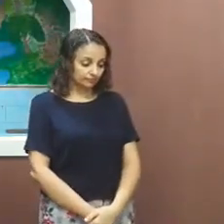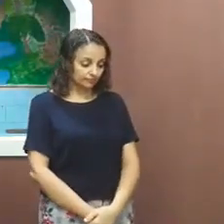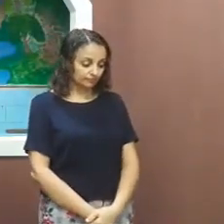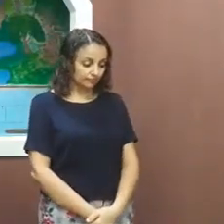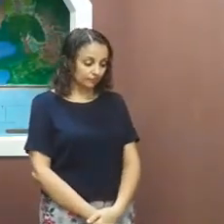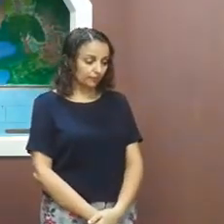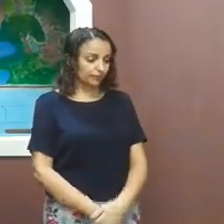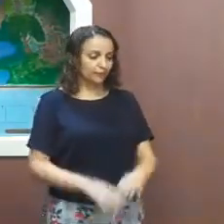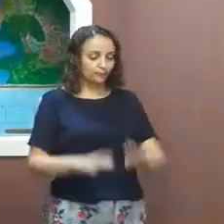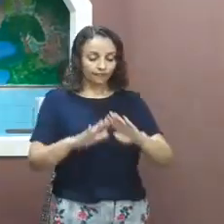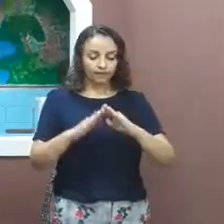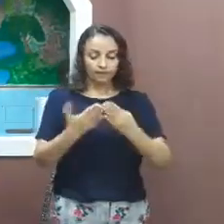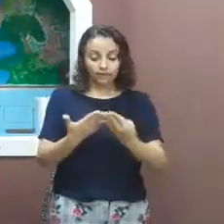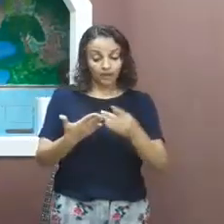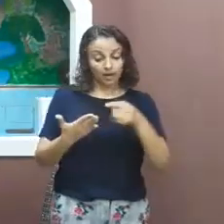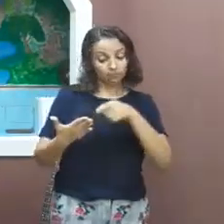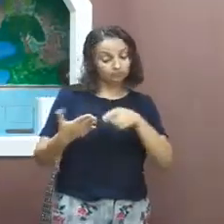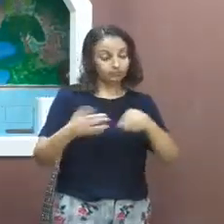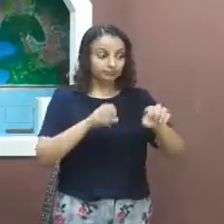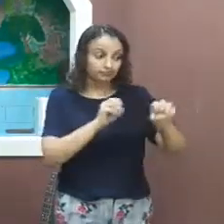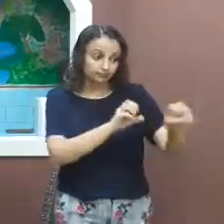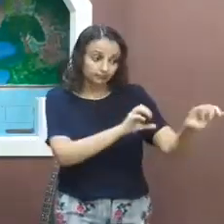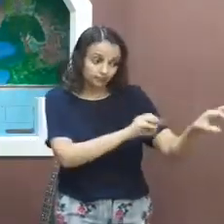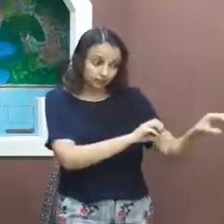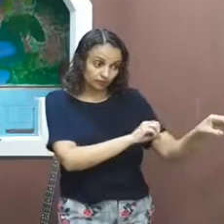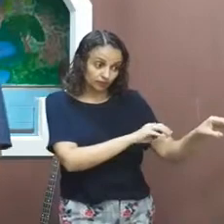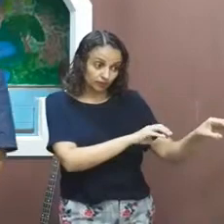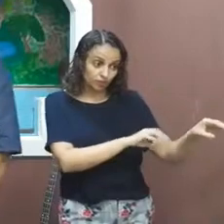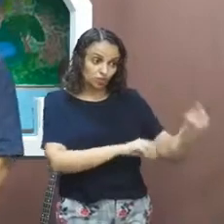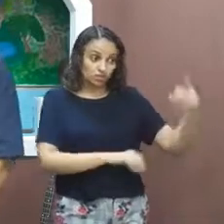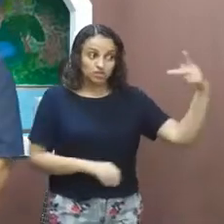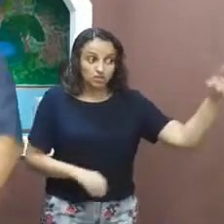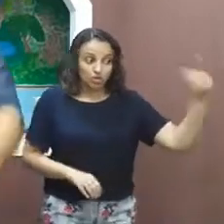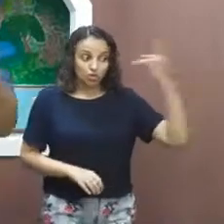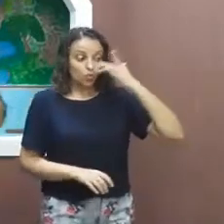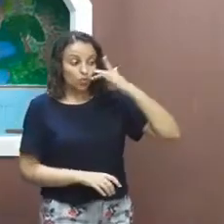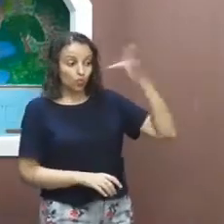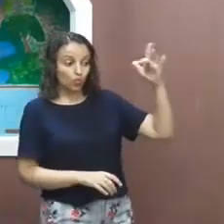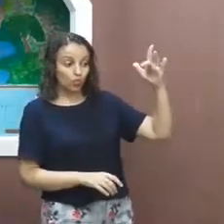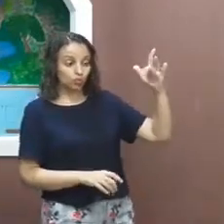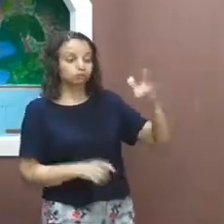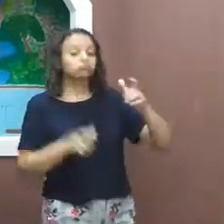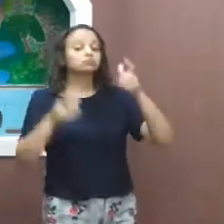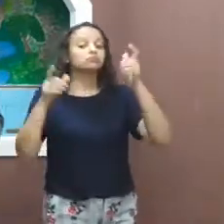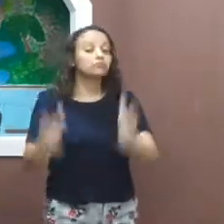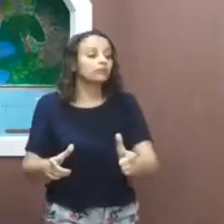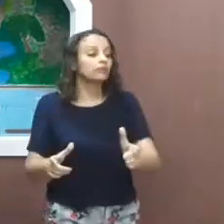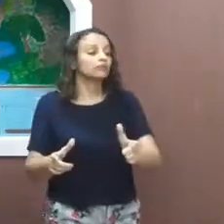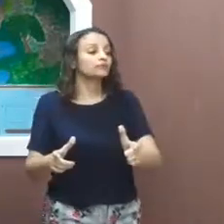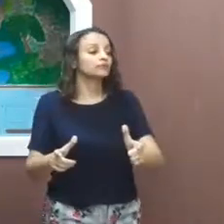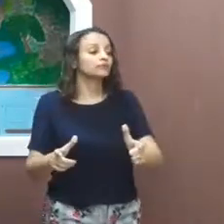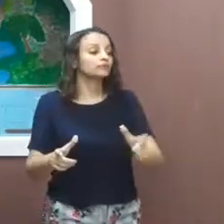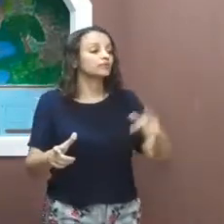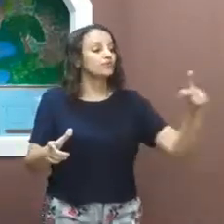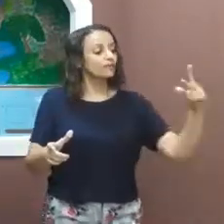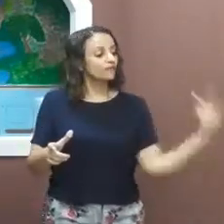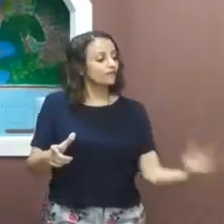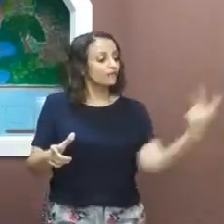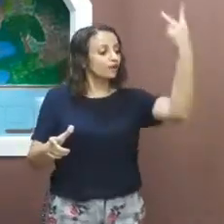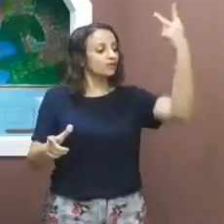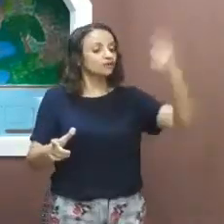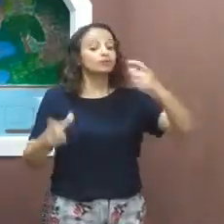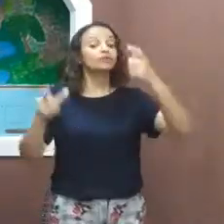É isso que a palavra do Senhor coloca. Pois onde estiver o seu tesouro, onde estiver aquilo que você dá